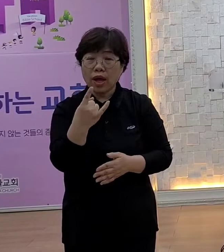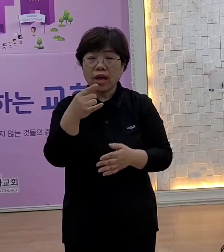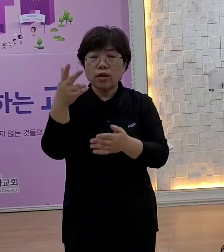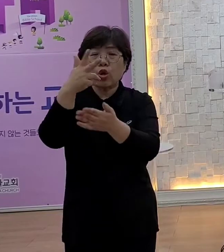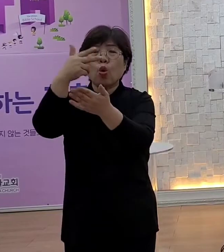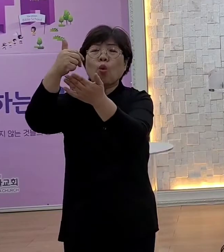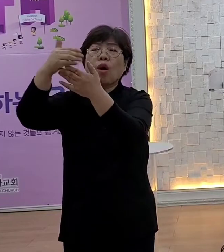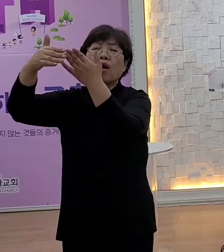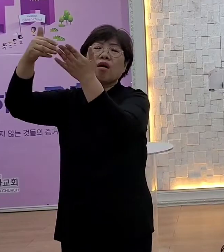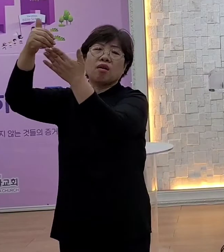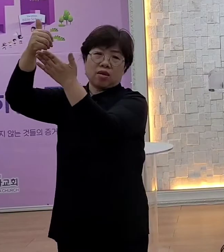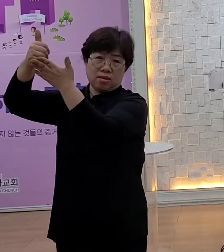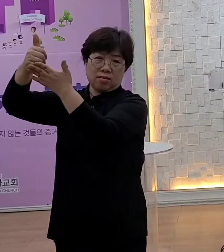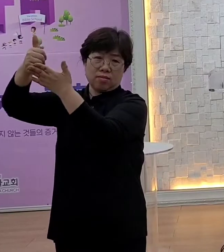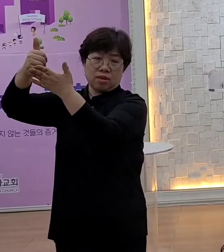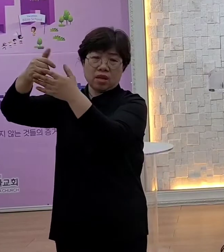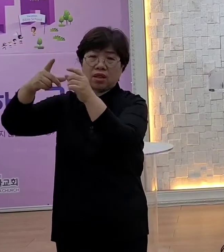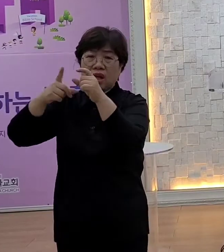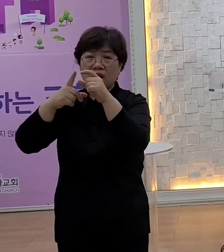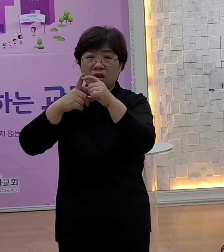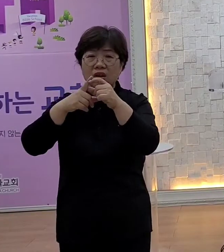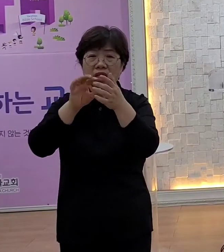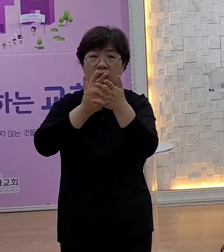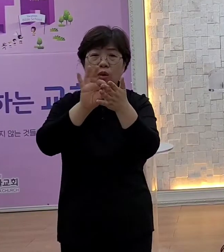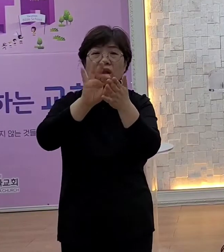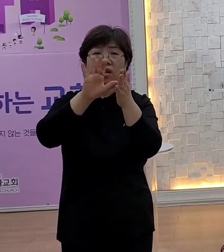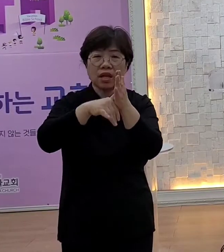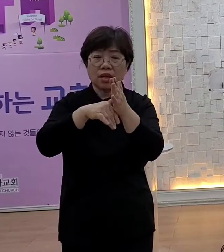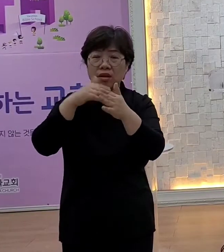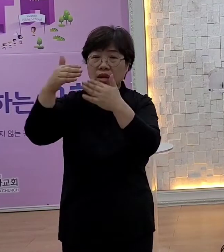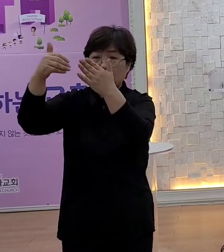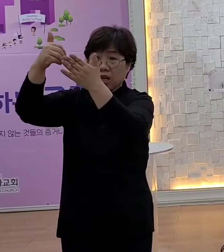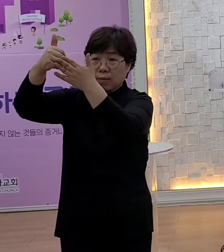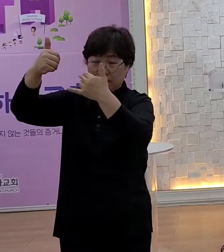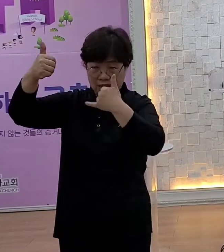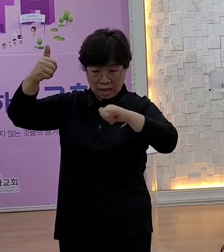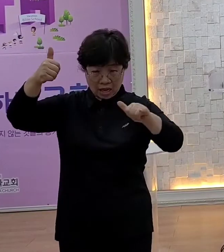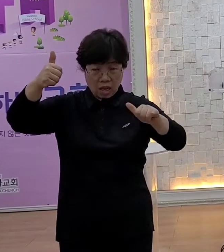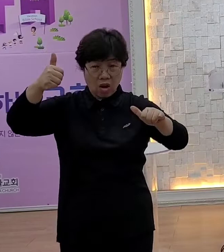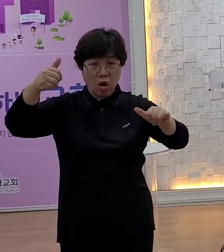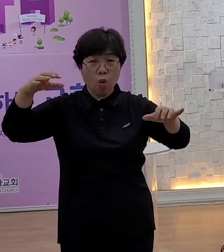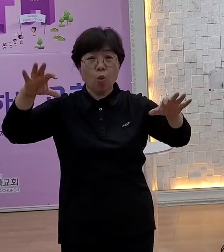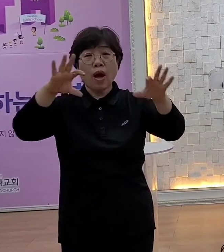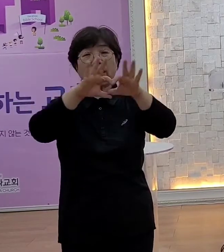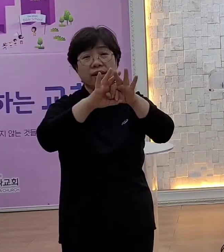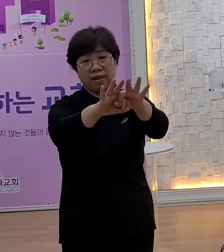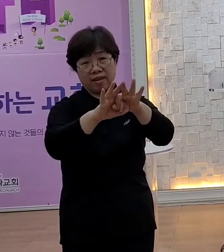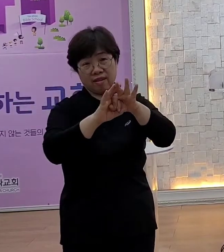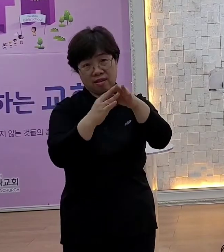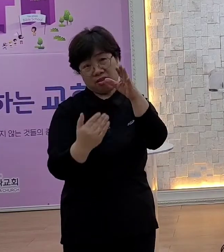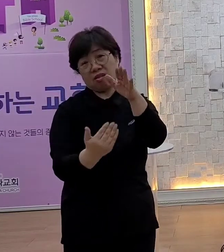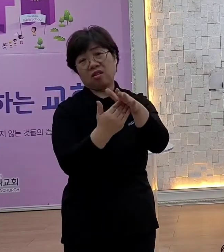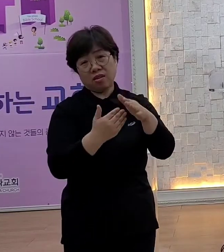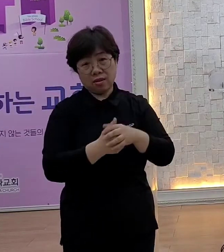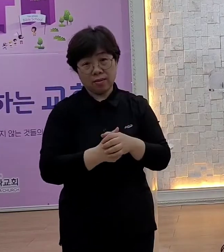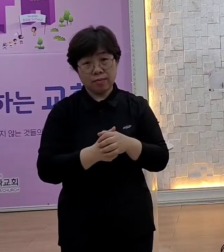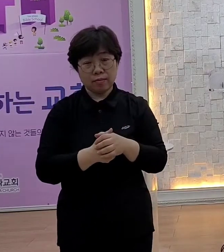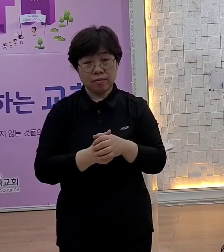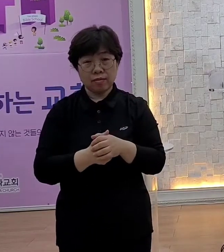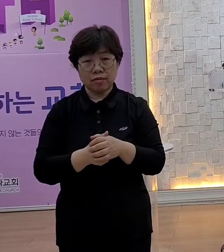여호와라는 이 단어를 사용하셨다라는 것을 우리가 기억할 필요가 있어요. 참 놀라운. 그렇다고 해서